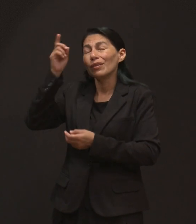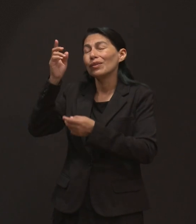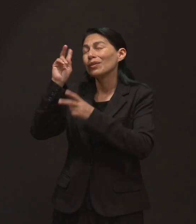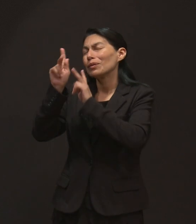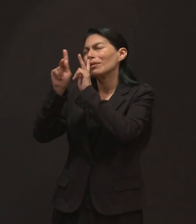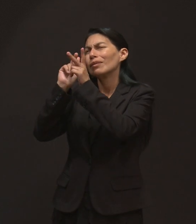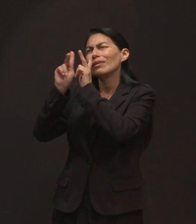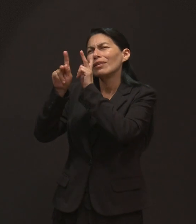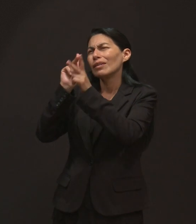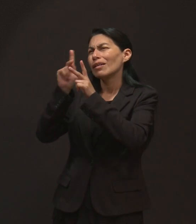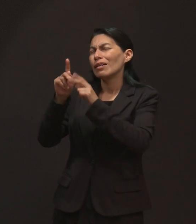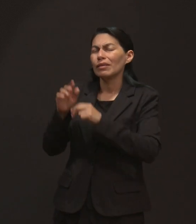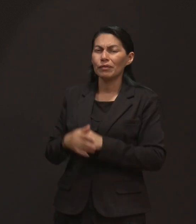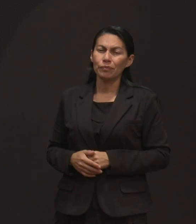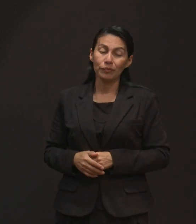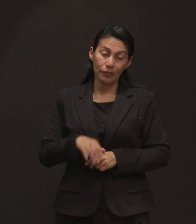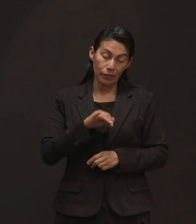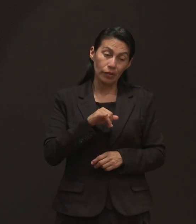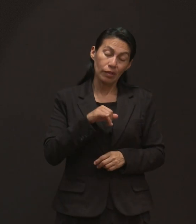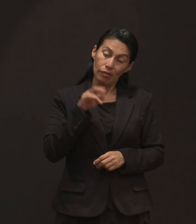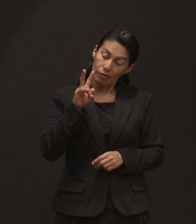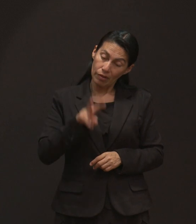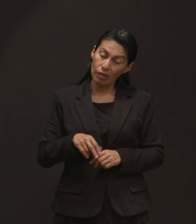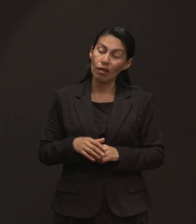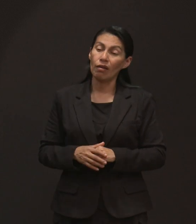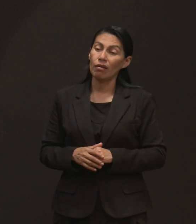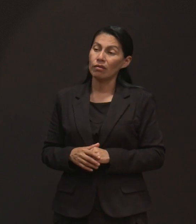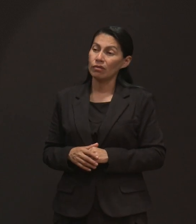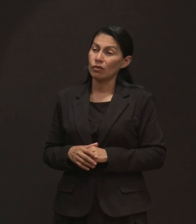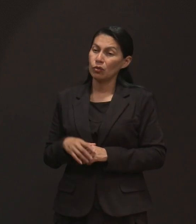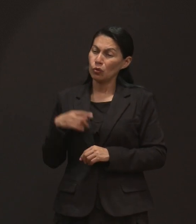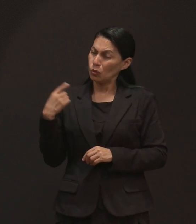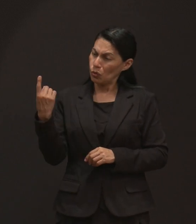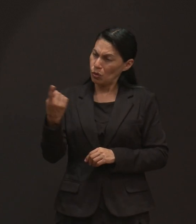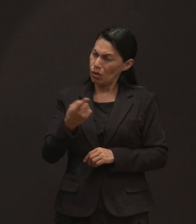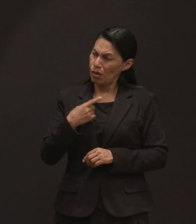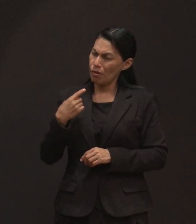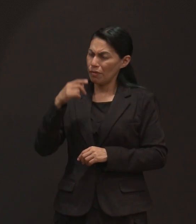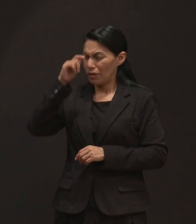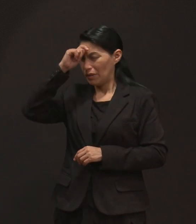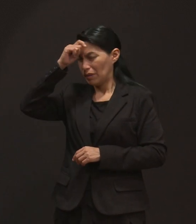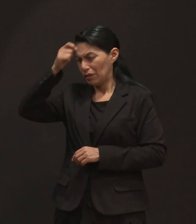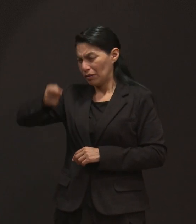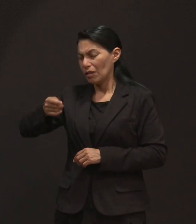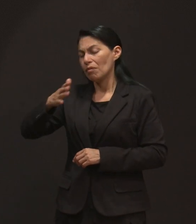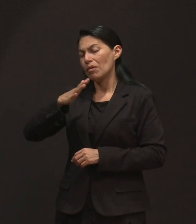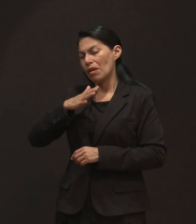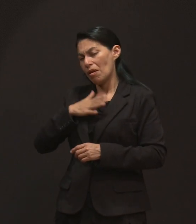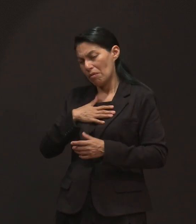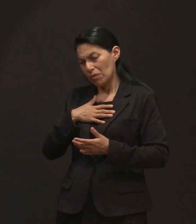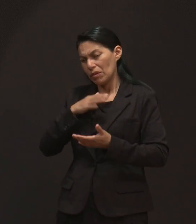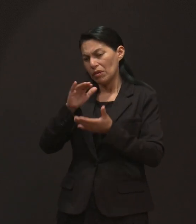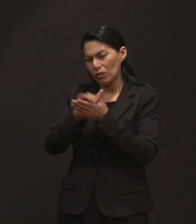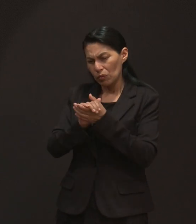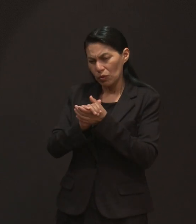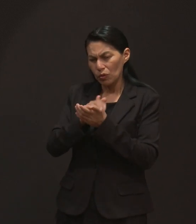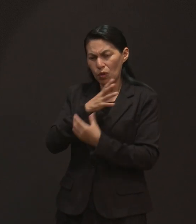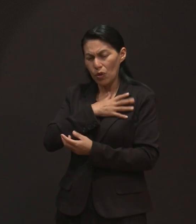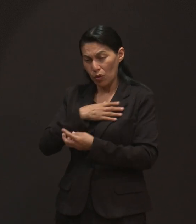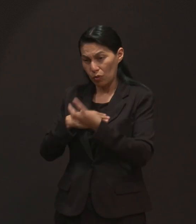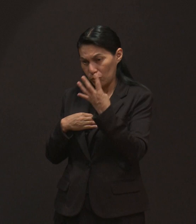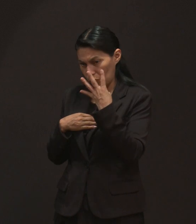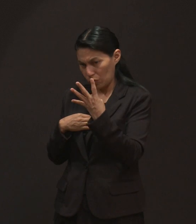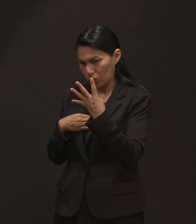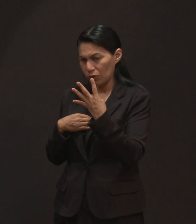hecho, pues, esas bendiciones sobreabundantes, pues, ha sido para con mi esposo, mis hijos.